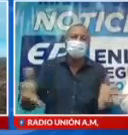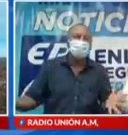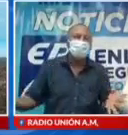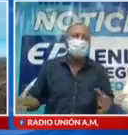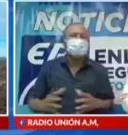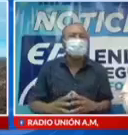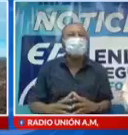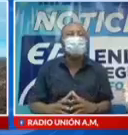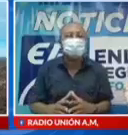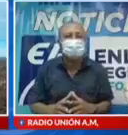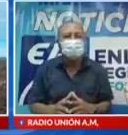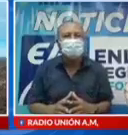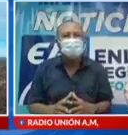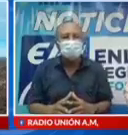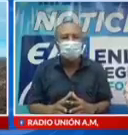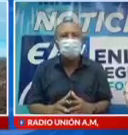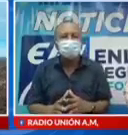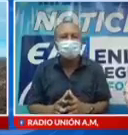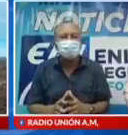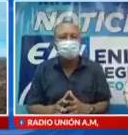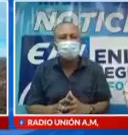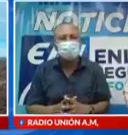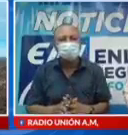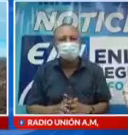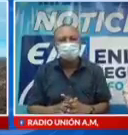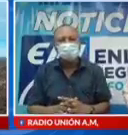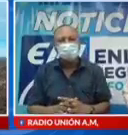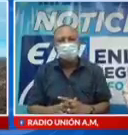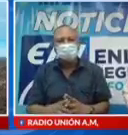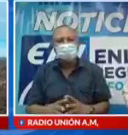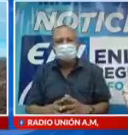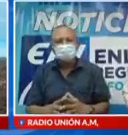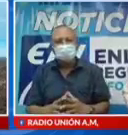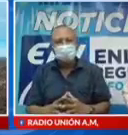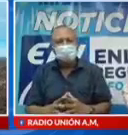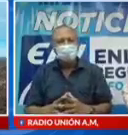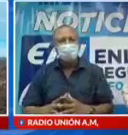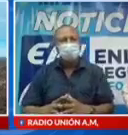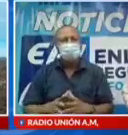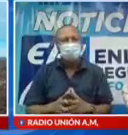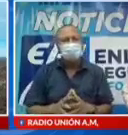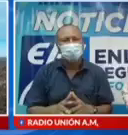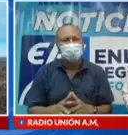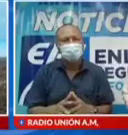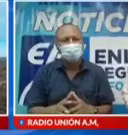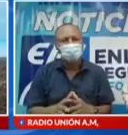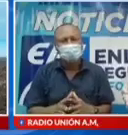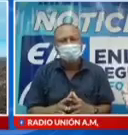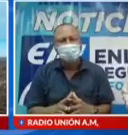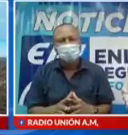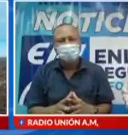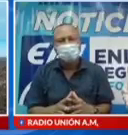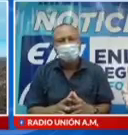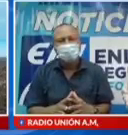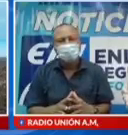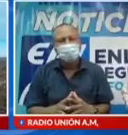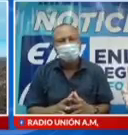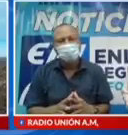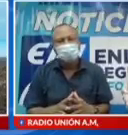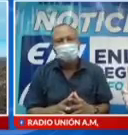los que trabajamos, para que la delincuencia nos aceche. Una última consulta de mi parte ya para concluir,